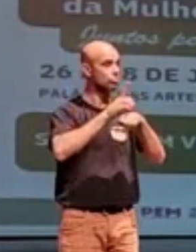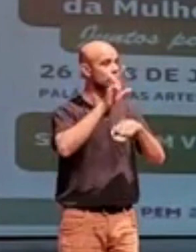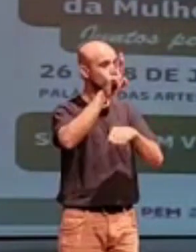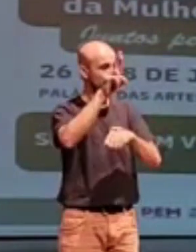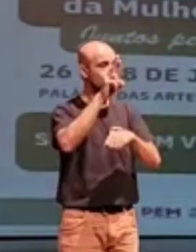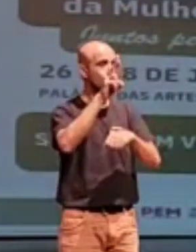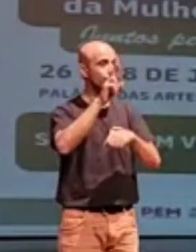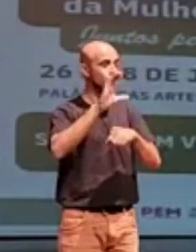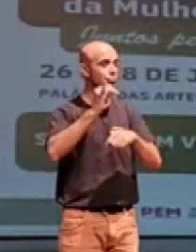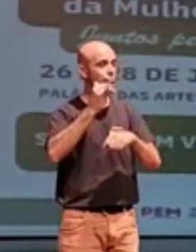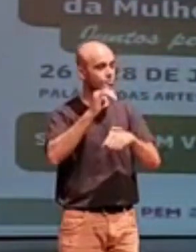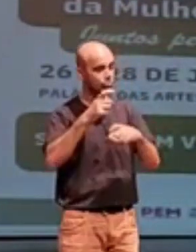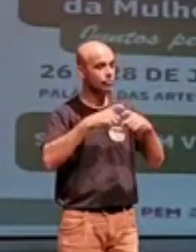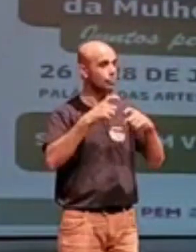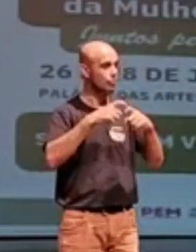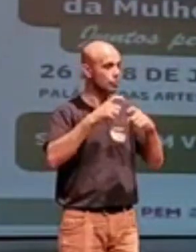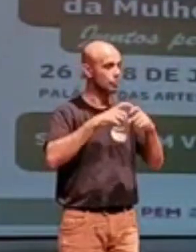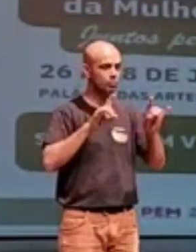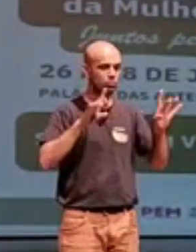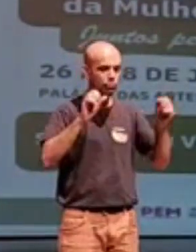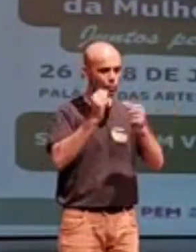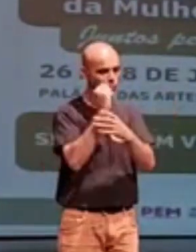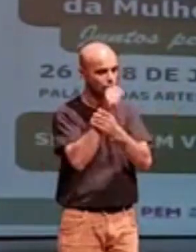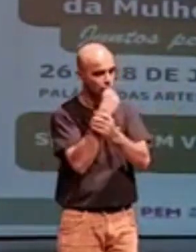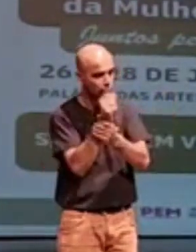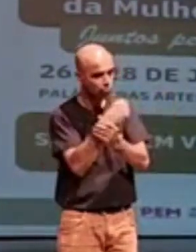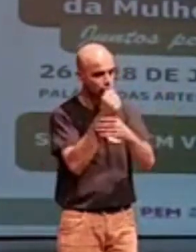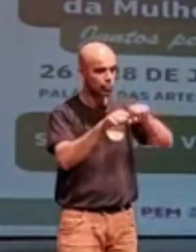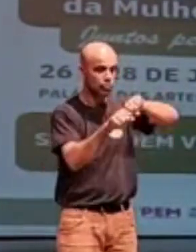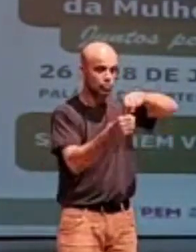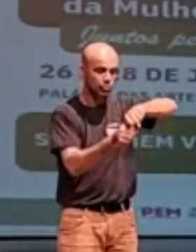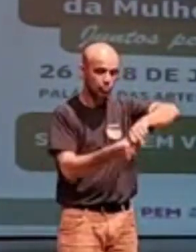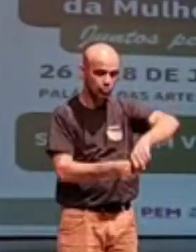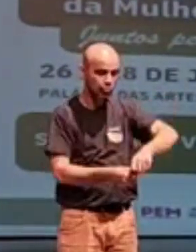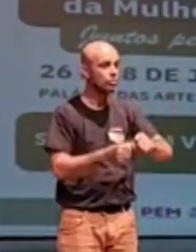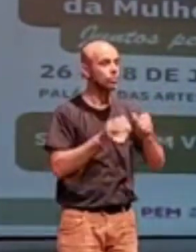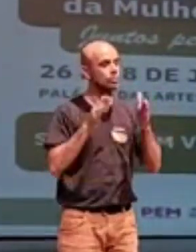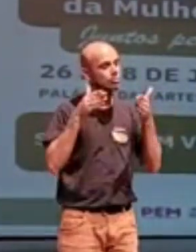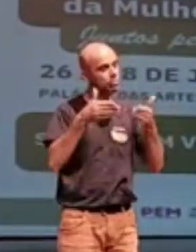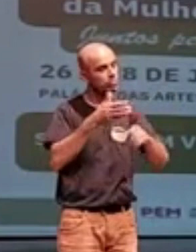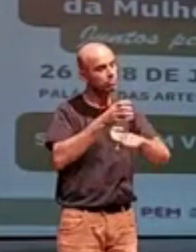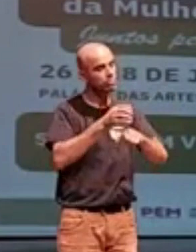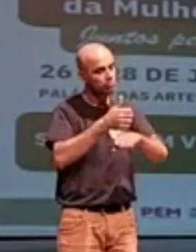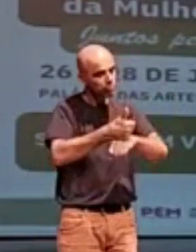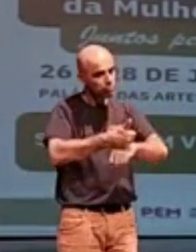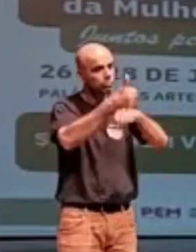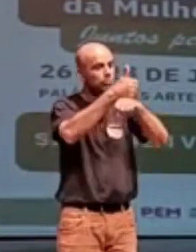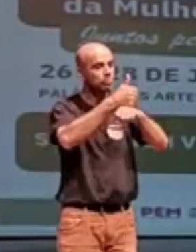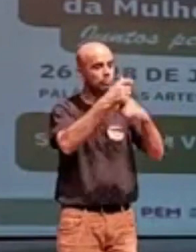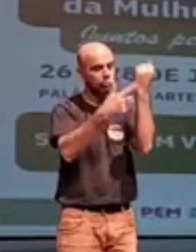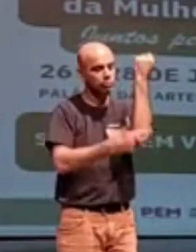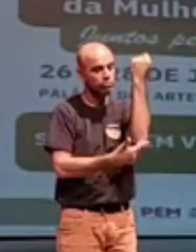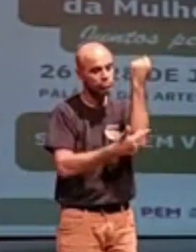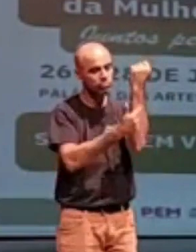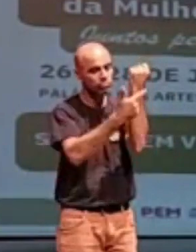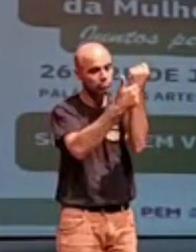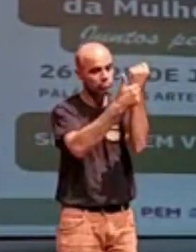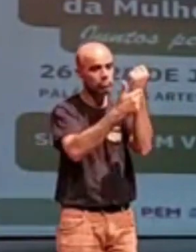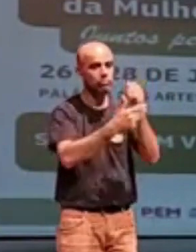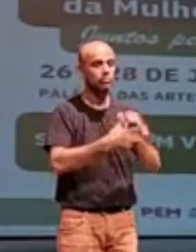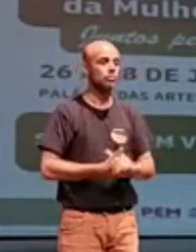Médicas da Santa Casa de São Paulo, especialização em ortopedia e traumatologia, especialização em cirurgia da coluna